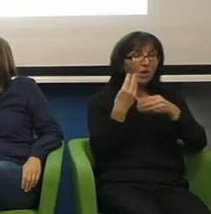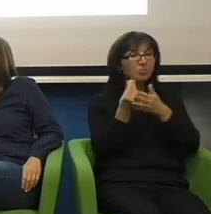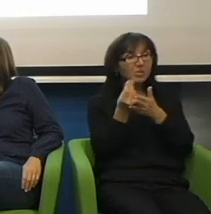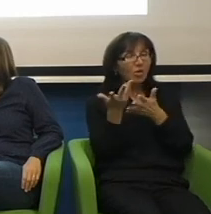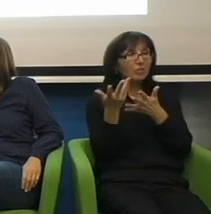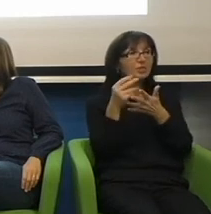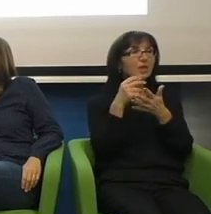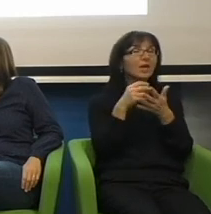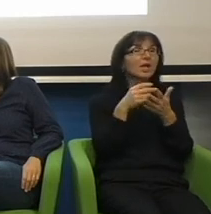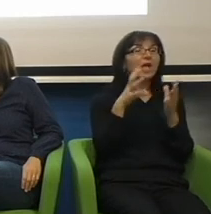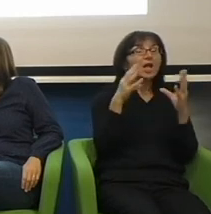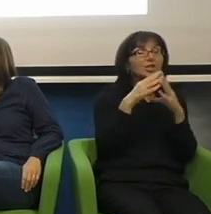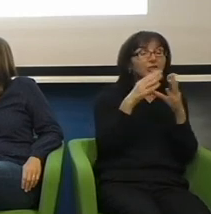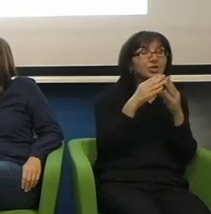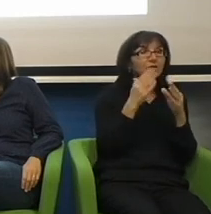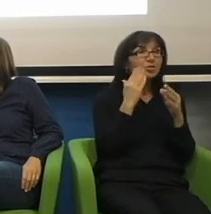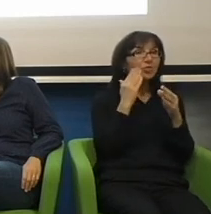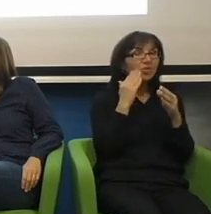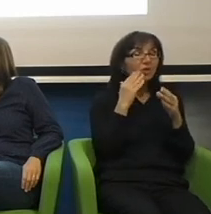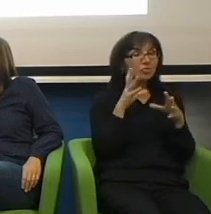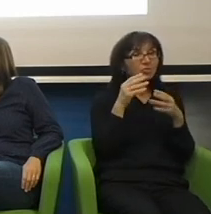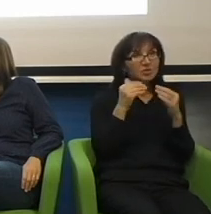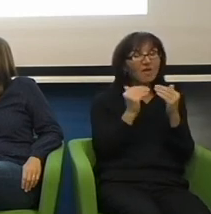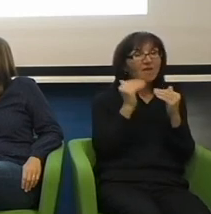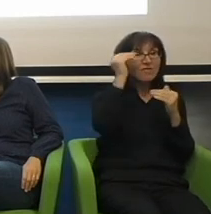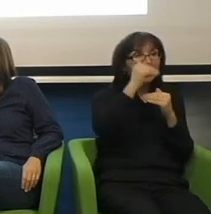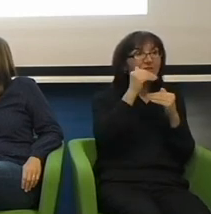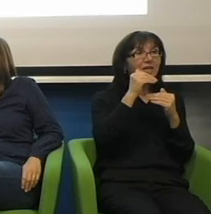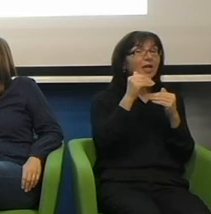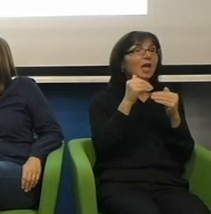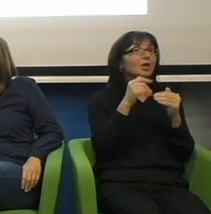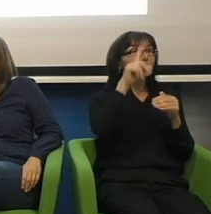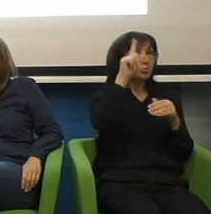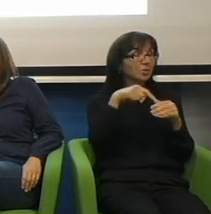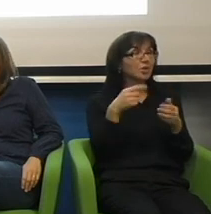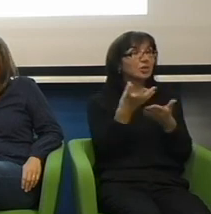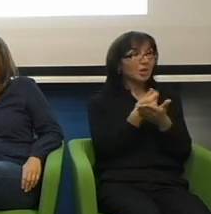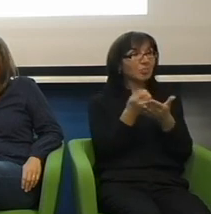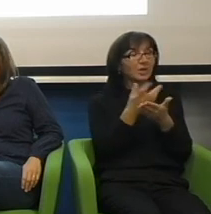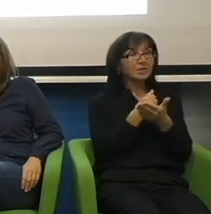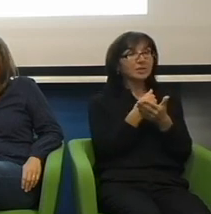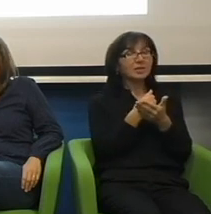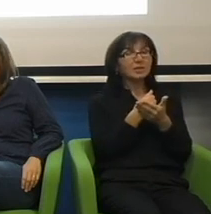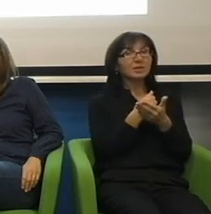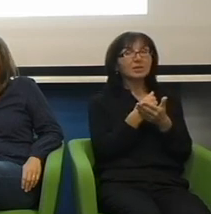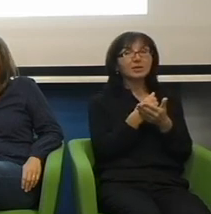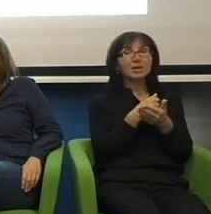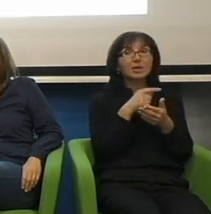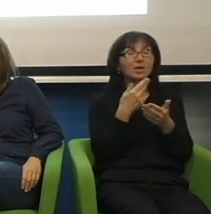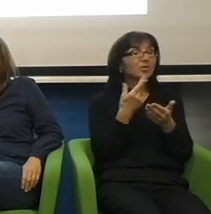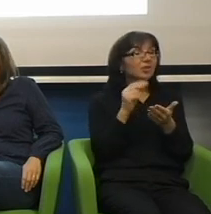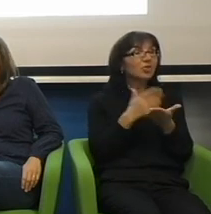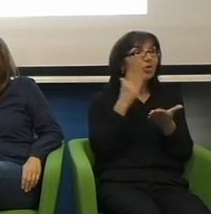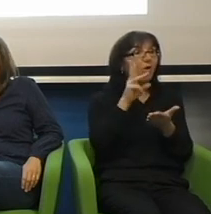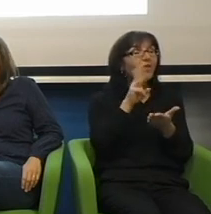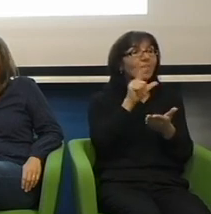Wtedy 10 dolarów to było więcej niż miesięczna pensja. Więc to nie było tak, że tylko Wałęsa,